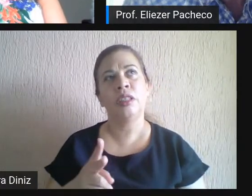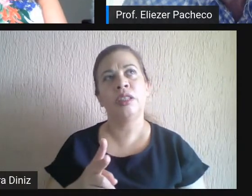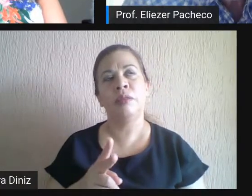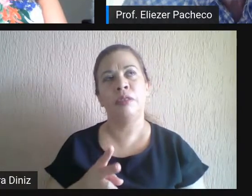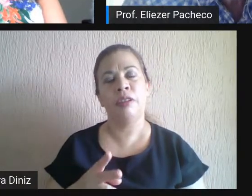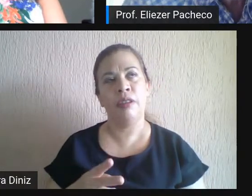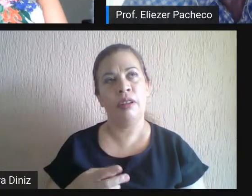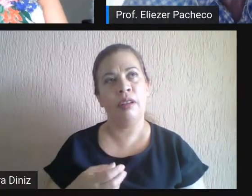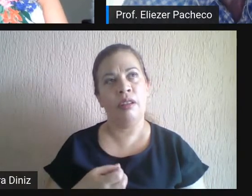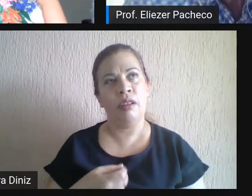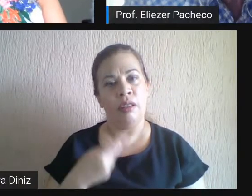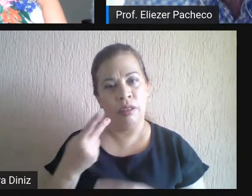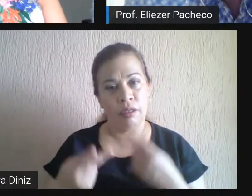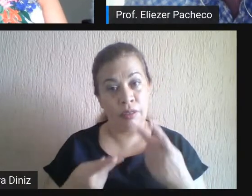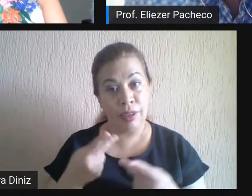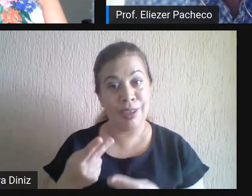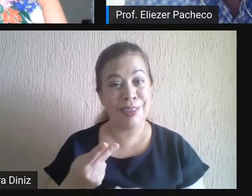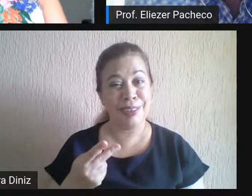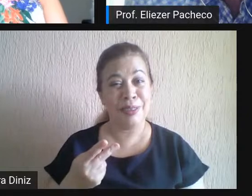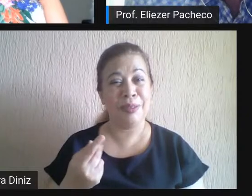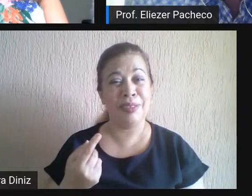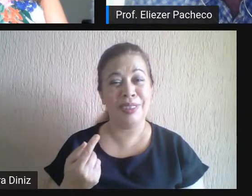o maior problema que nós temos,